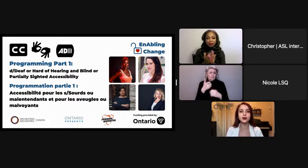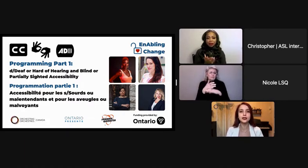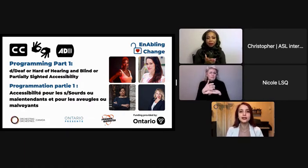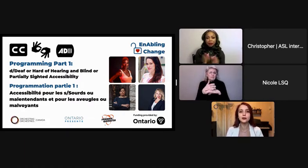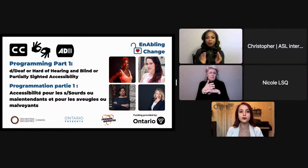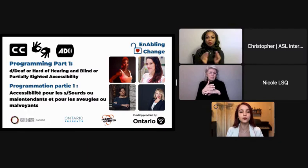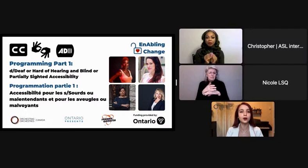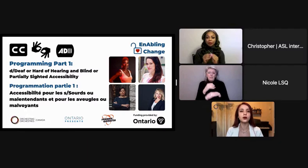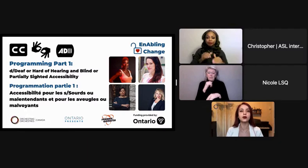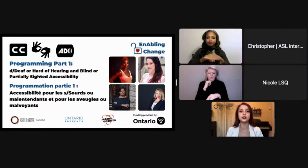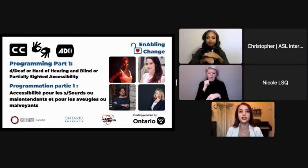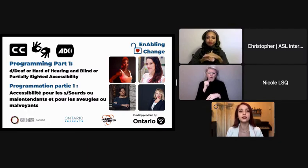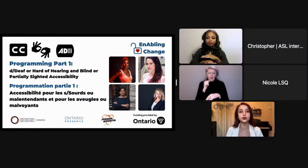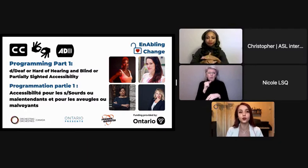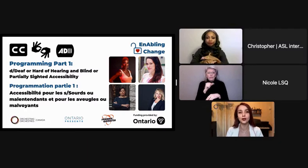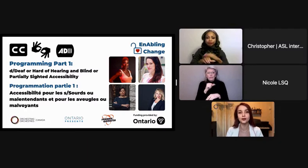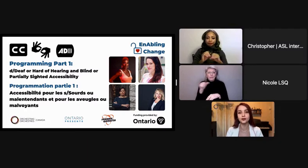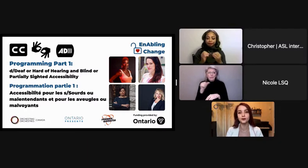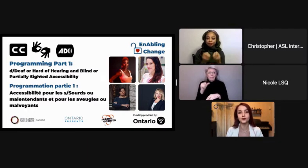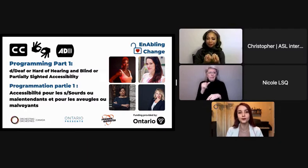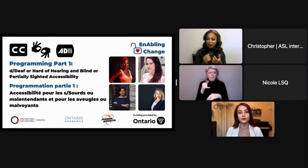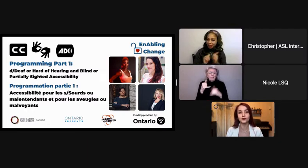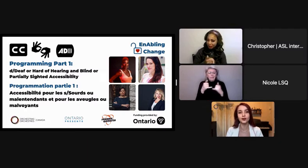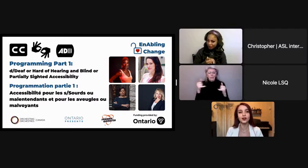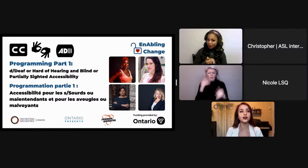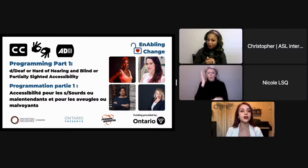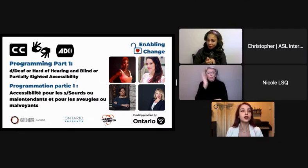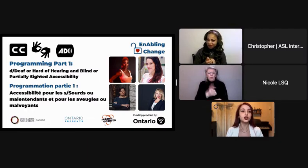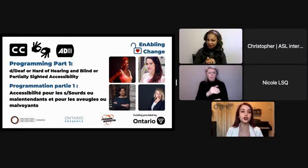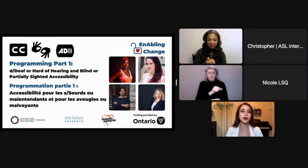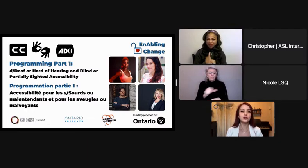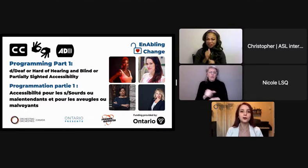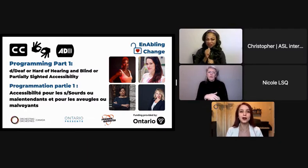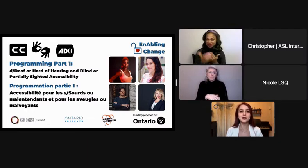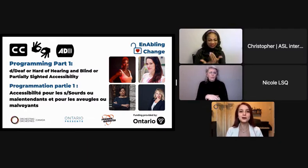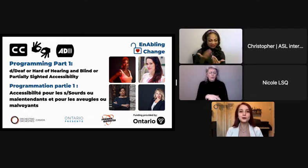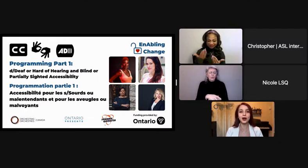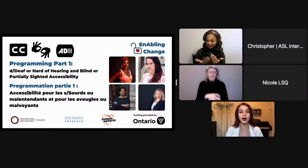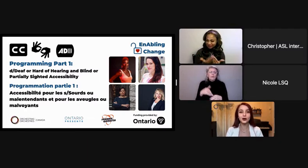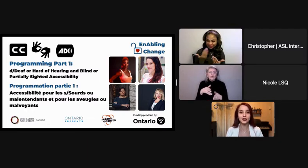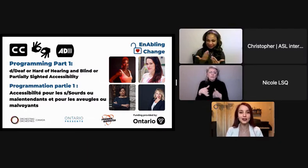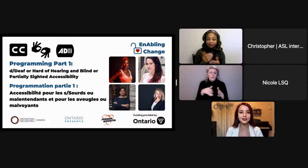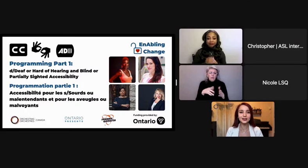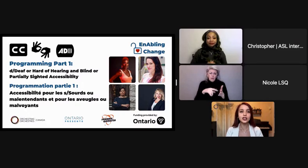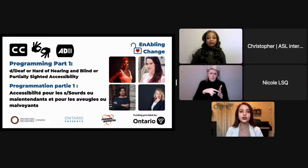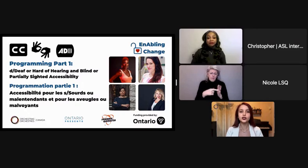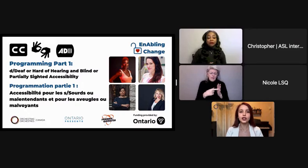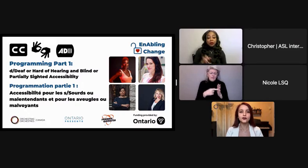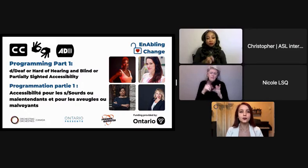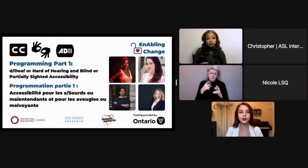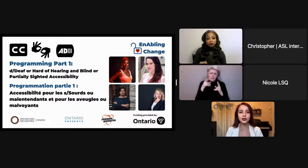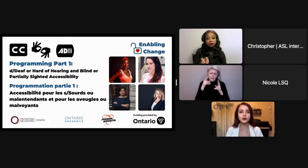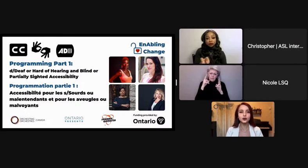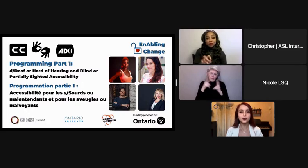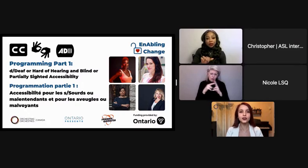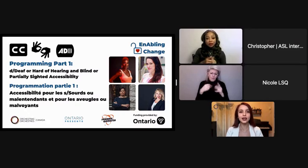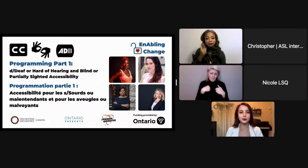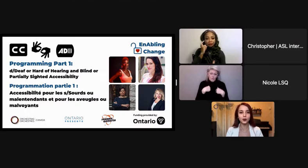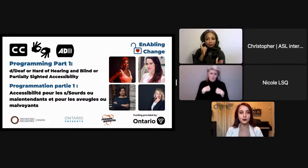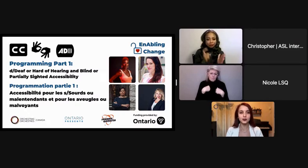'était pas simplement une ligne droite. Le chemin commence par reconnaître que je n'avais pas